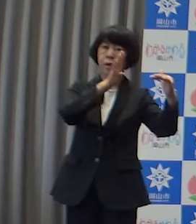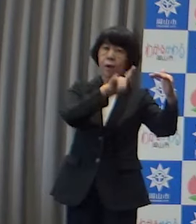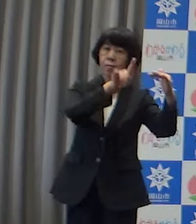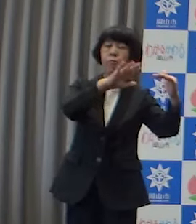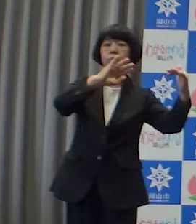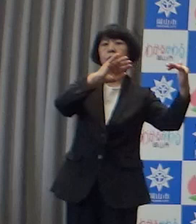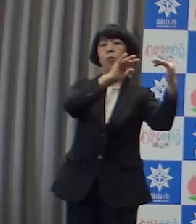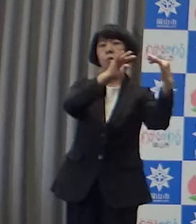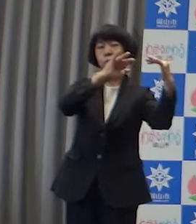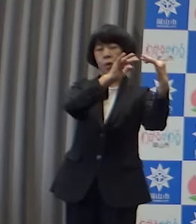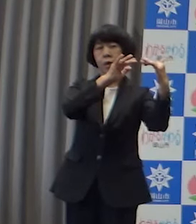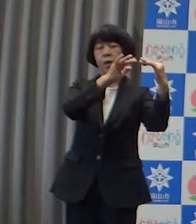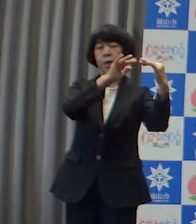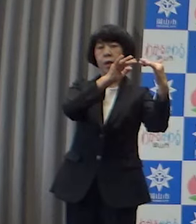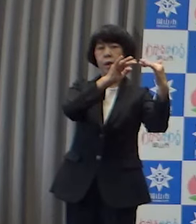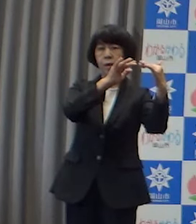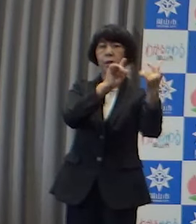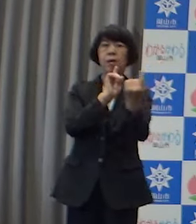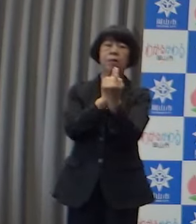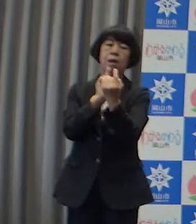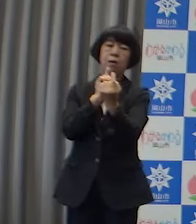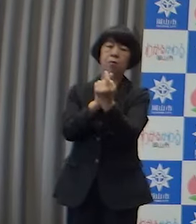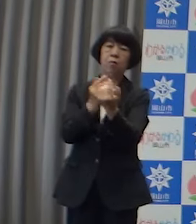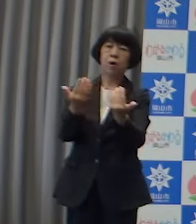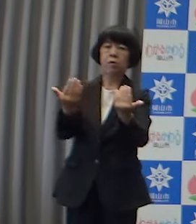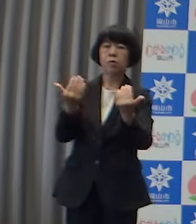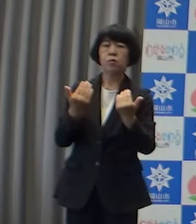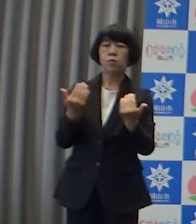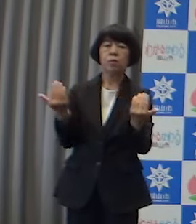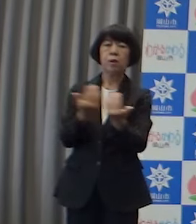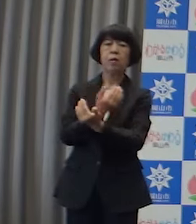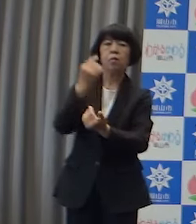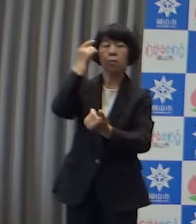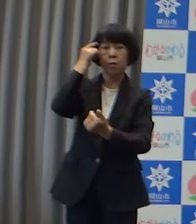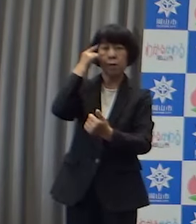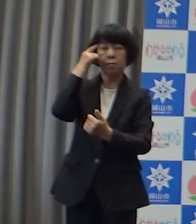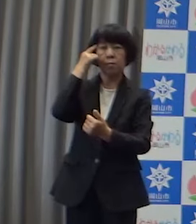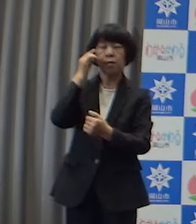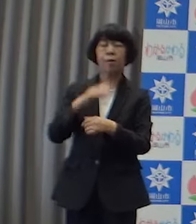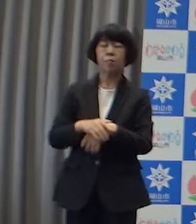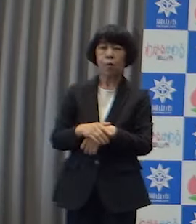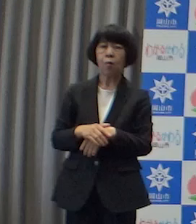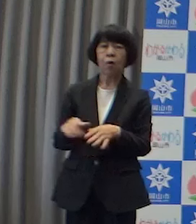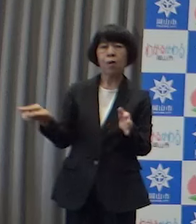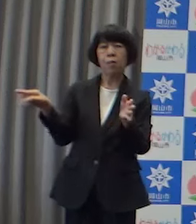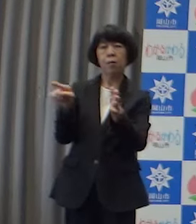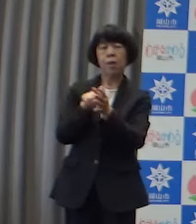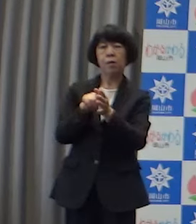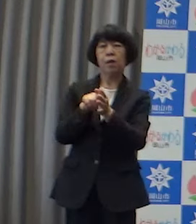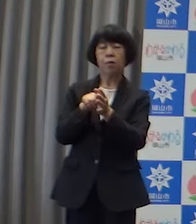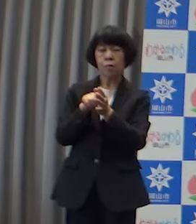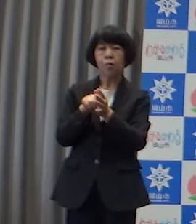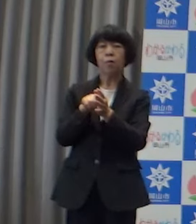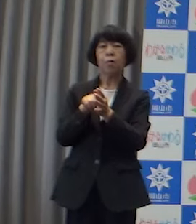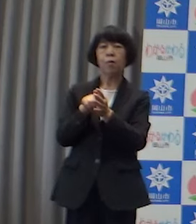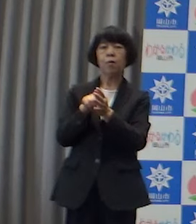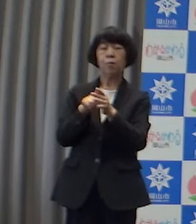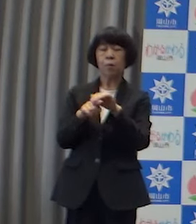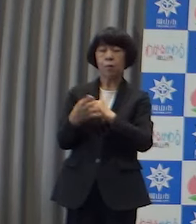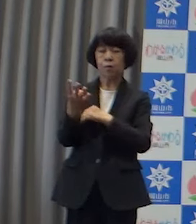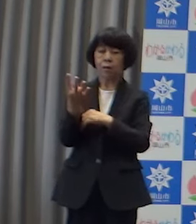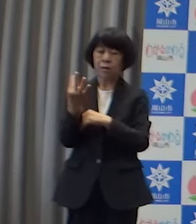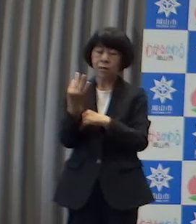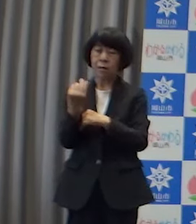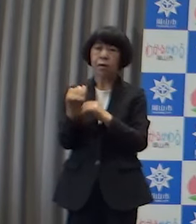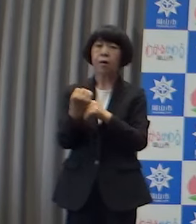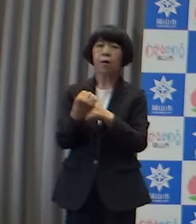。この数年間ずっとこの負担金の問題とアリーナの問題、その他もい